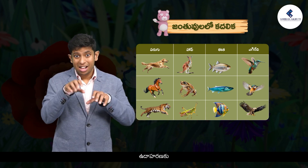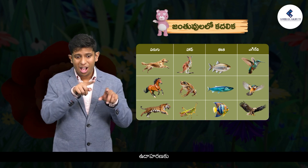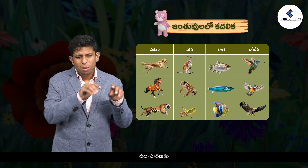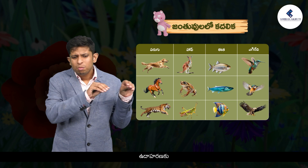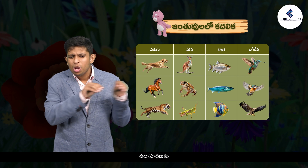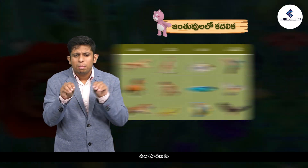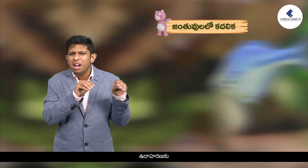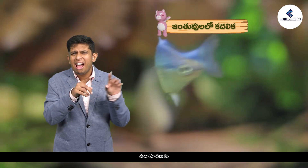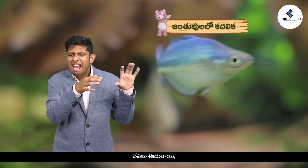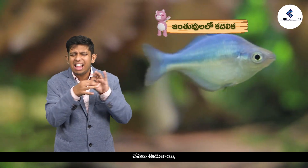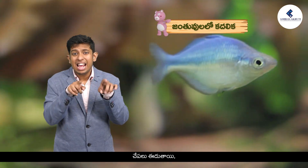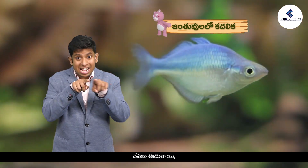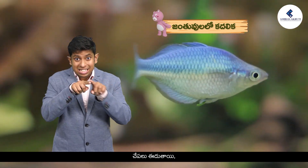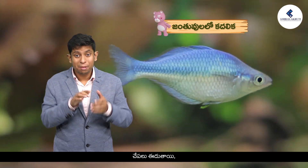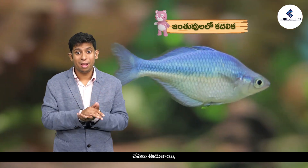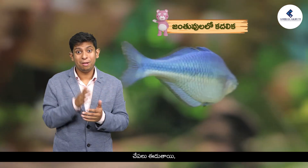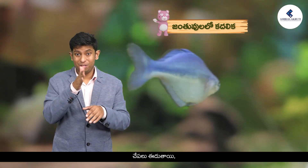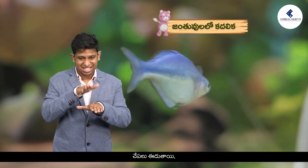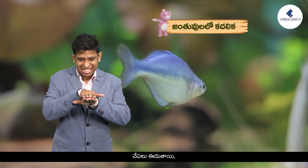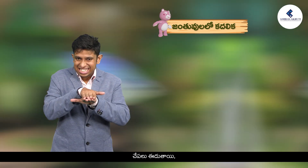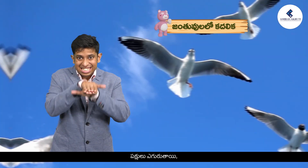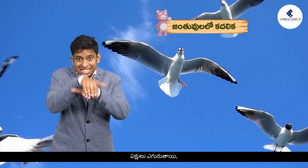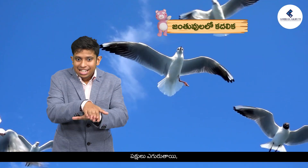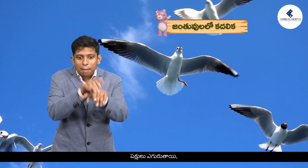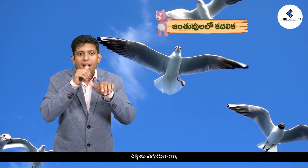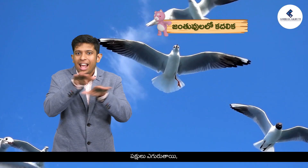ఉదాహరణకు చేపలు ఈదుతాయి,